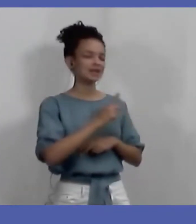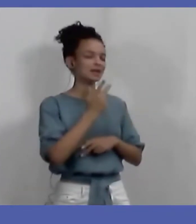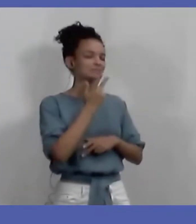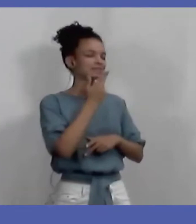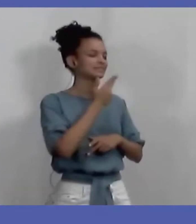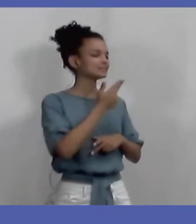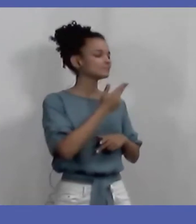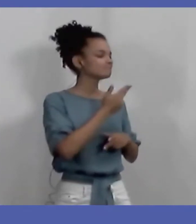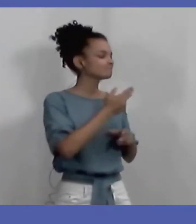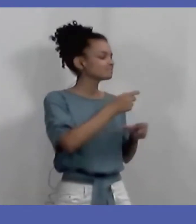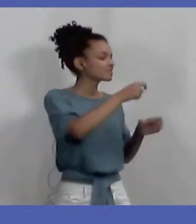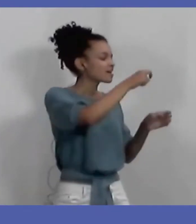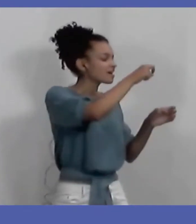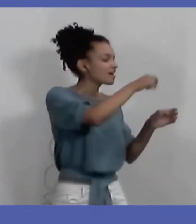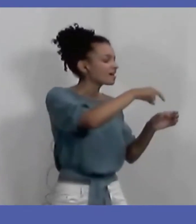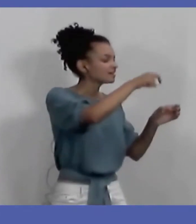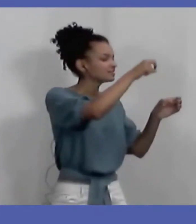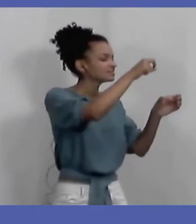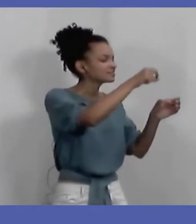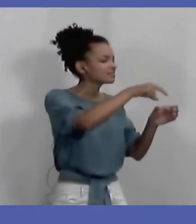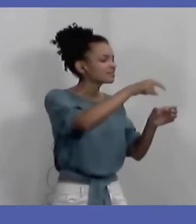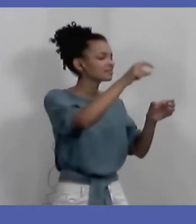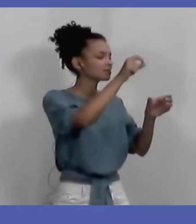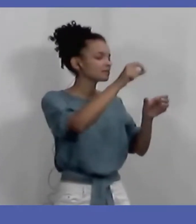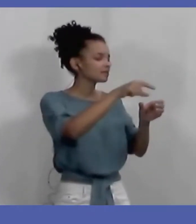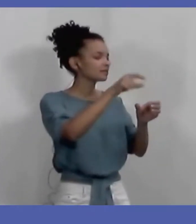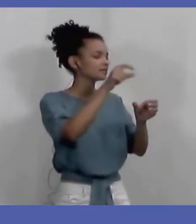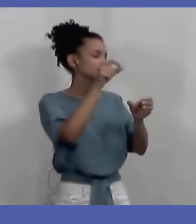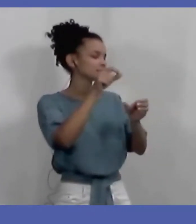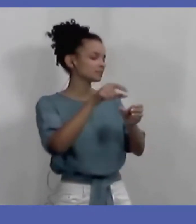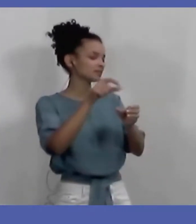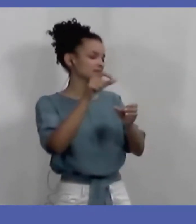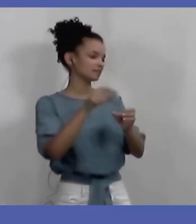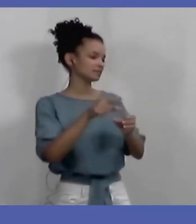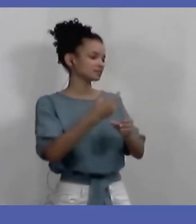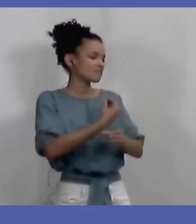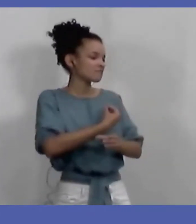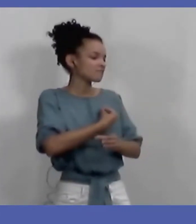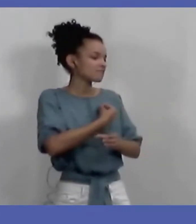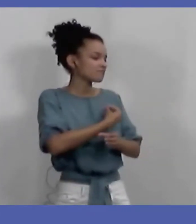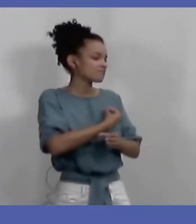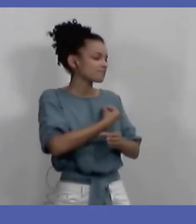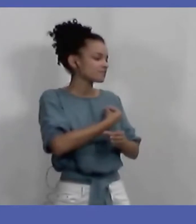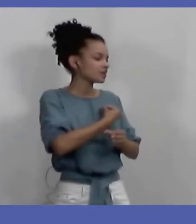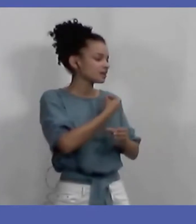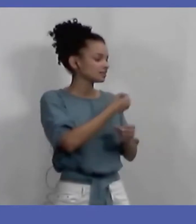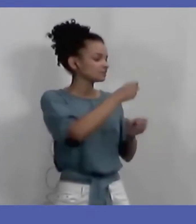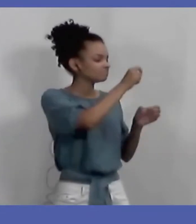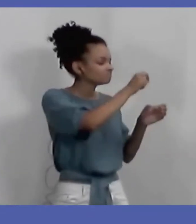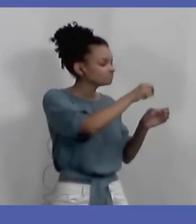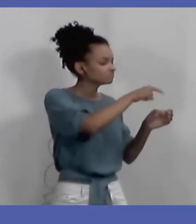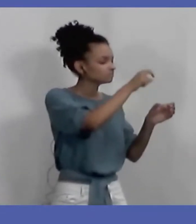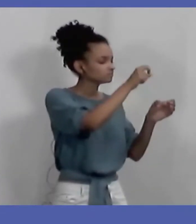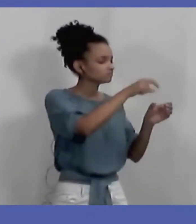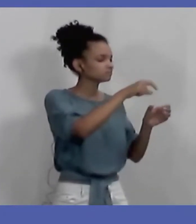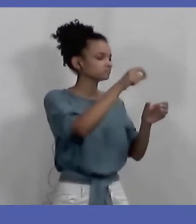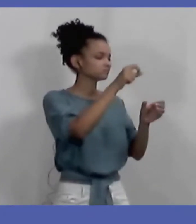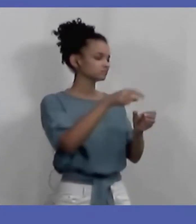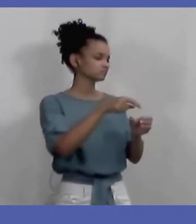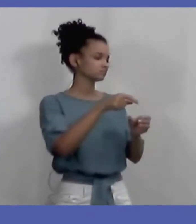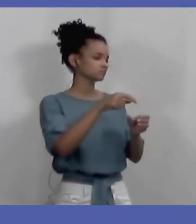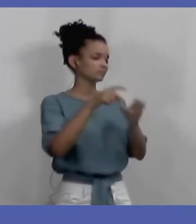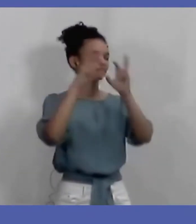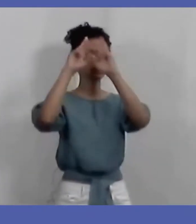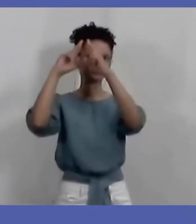Ele levou a semente da vida, a semente do reino.